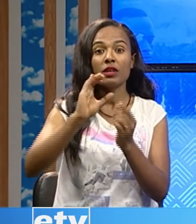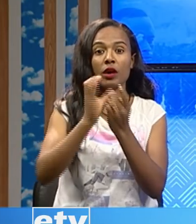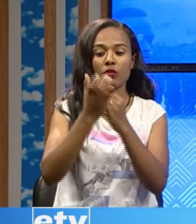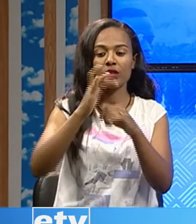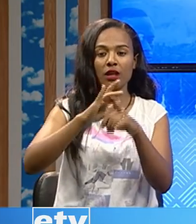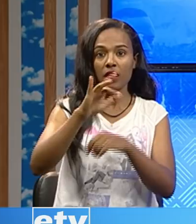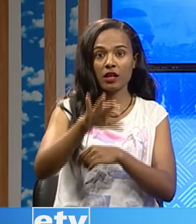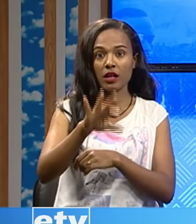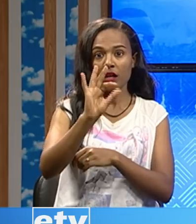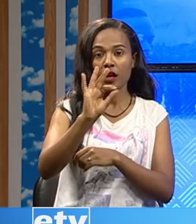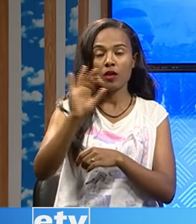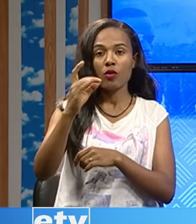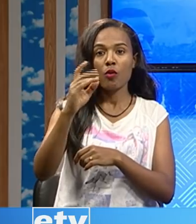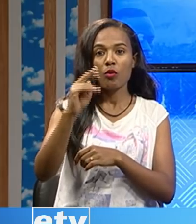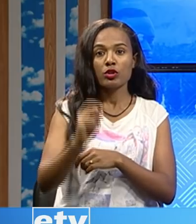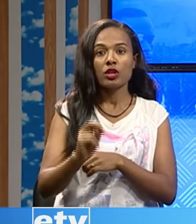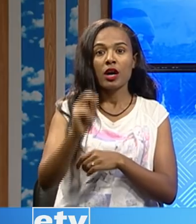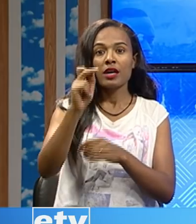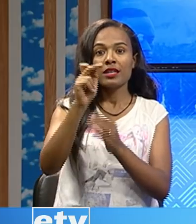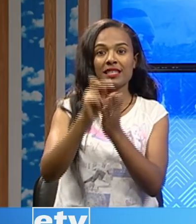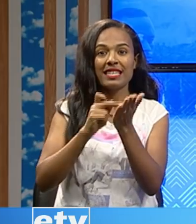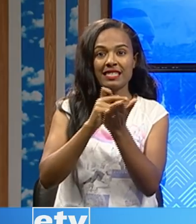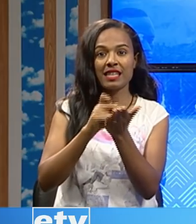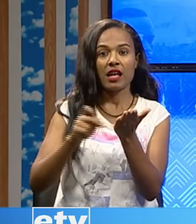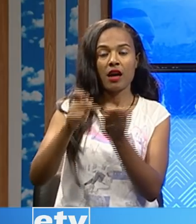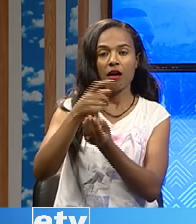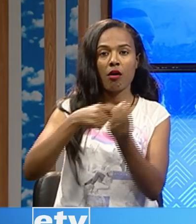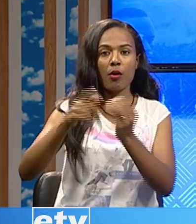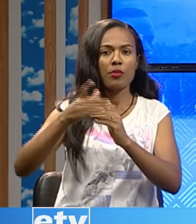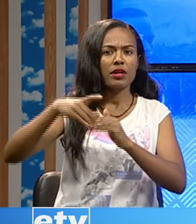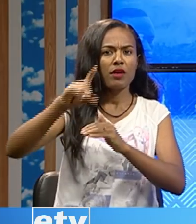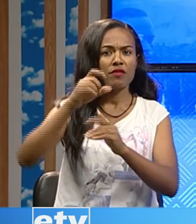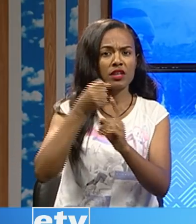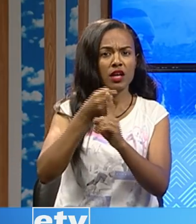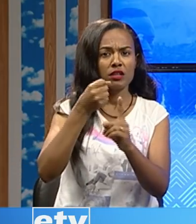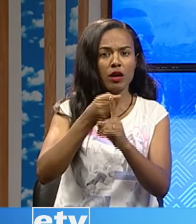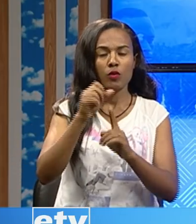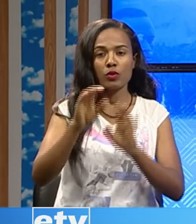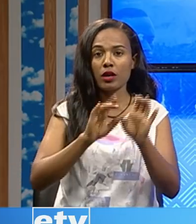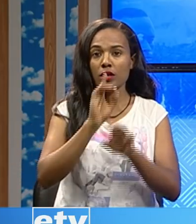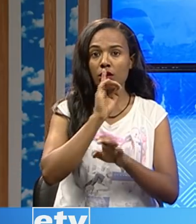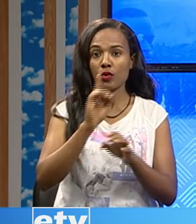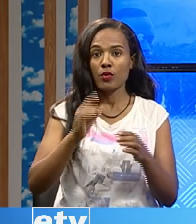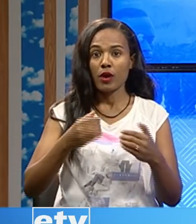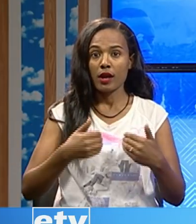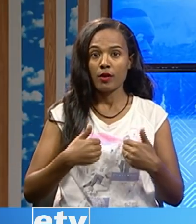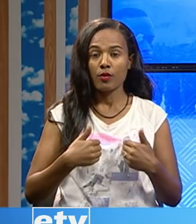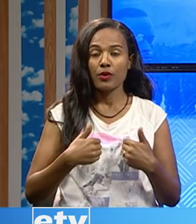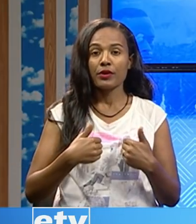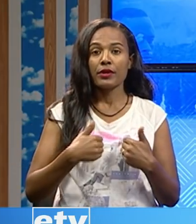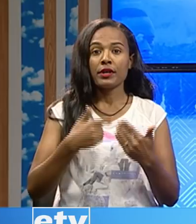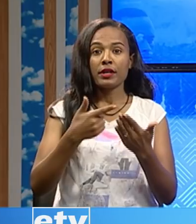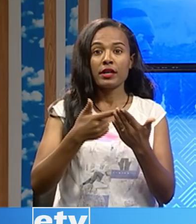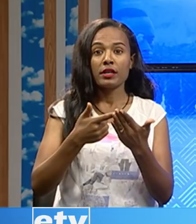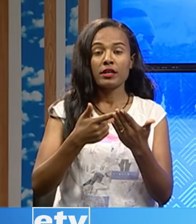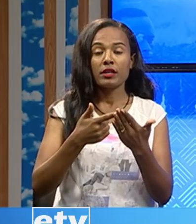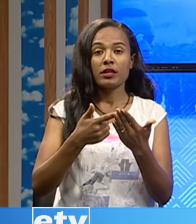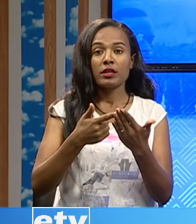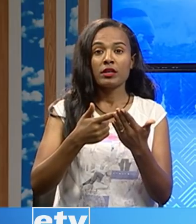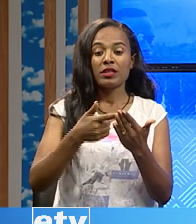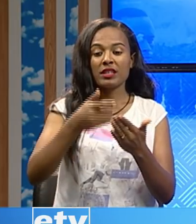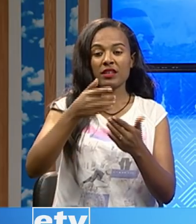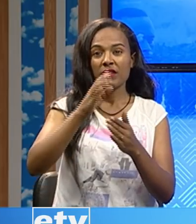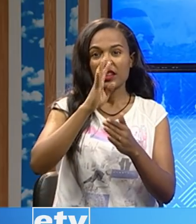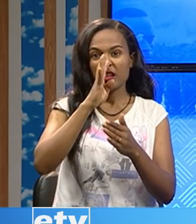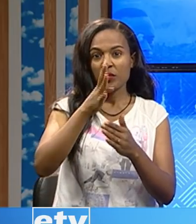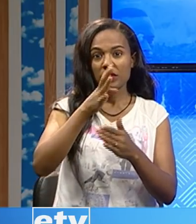ይገኛል። በኮምቦልቻም በደሴም አካባቢ ከፍተኛ ተጋድሎ እያደረገ ነው ያለው። የተፈጠሩበት በክህደት